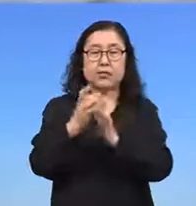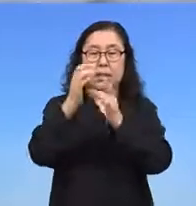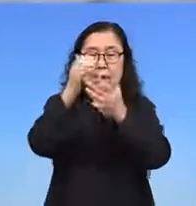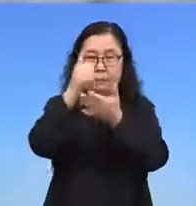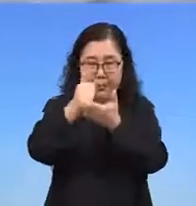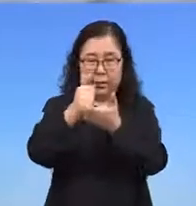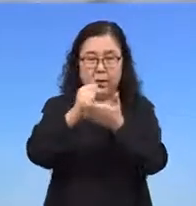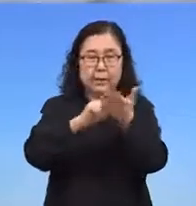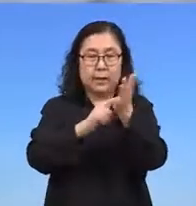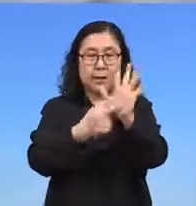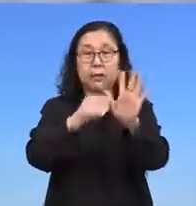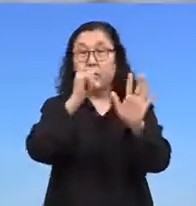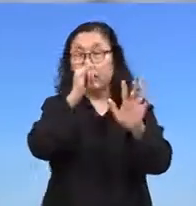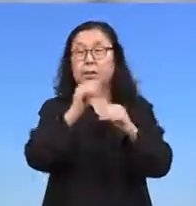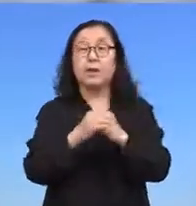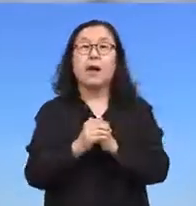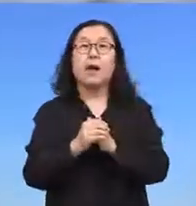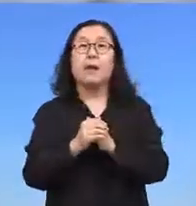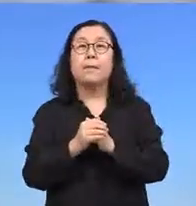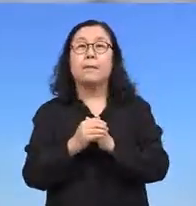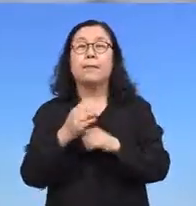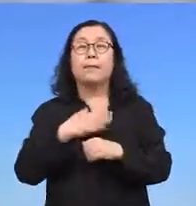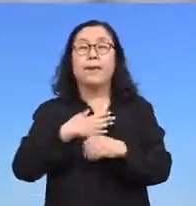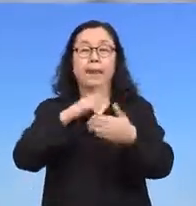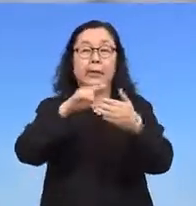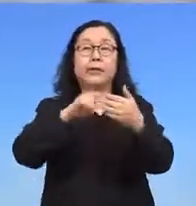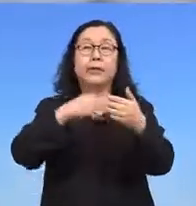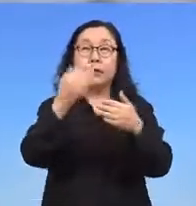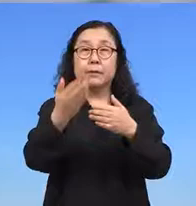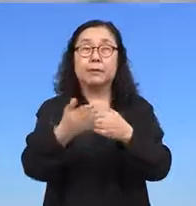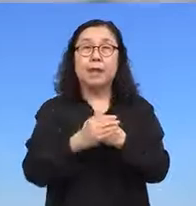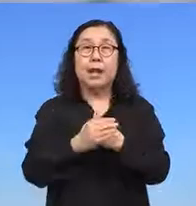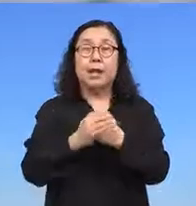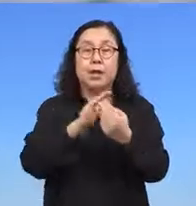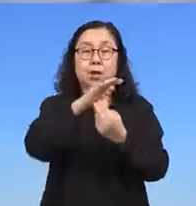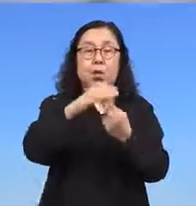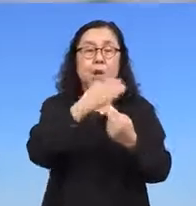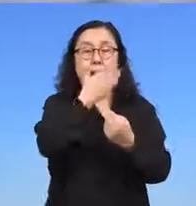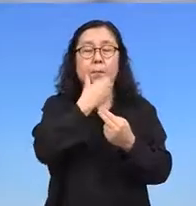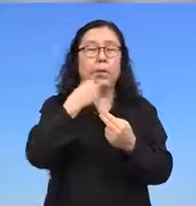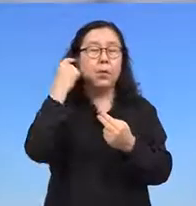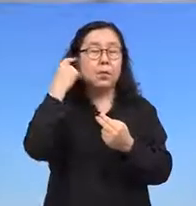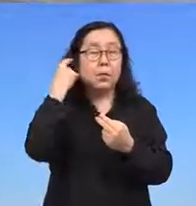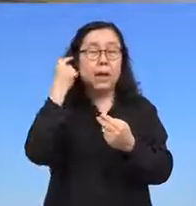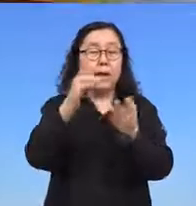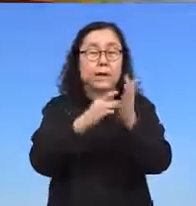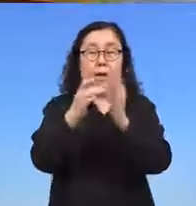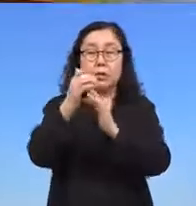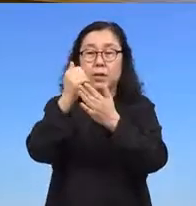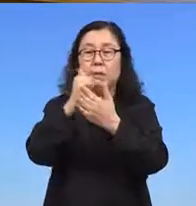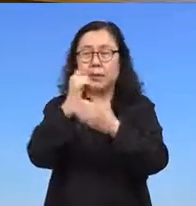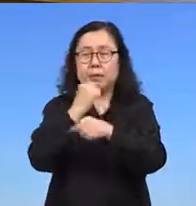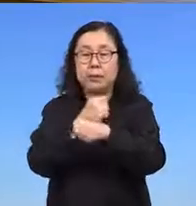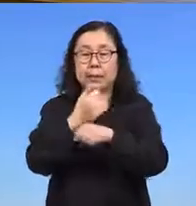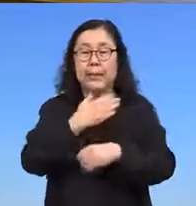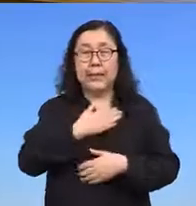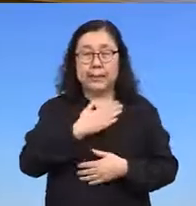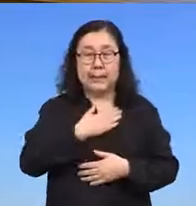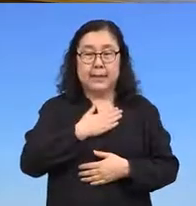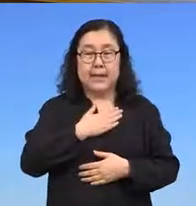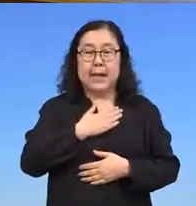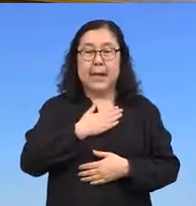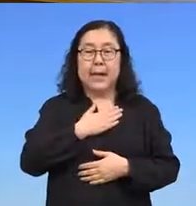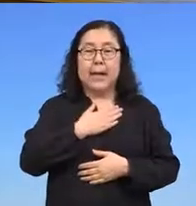예수님, 이걸 강조하시더라는 겁니다. 자, 몇 구절을 제가 읽어드릴게요. 요한복음 6장 35절, 예수께서